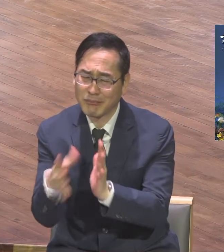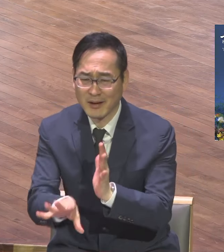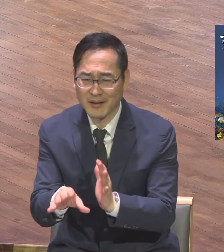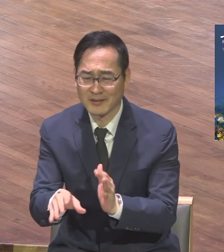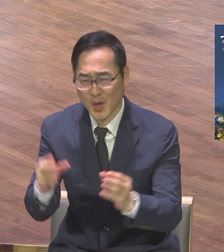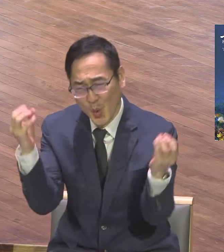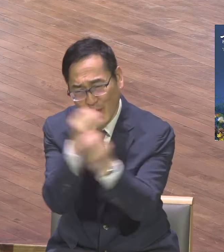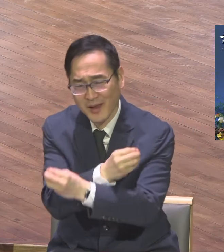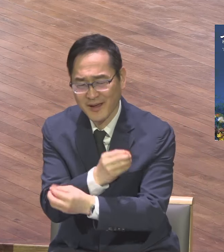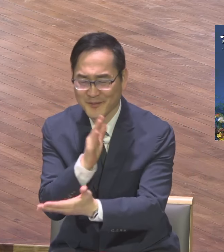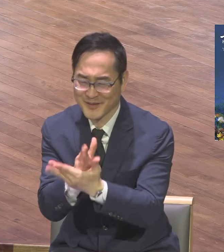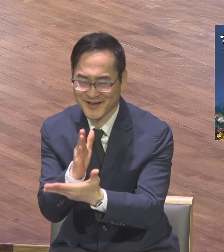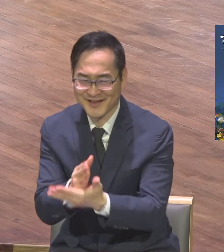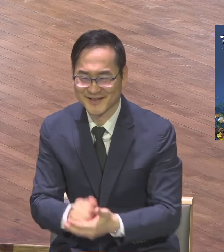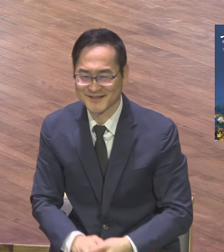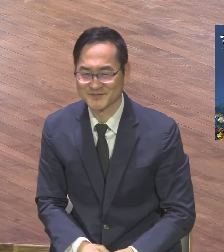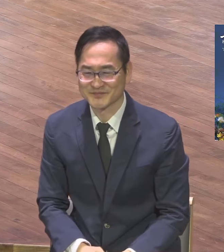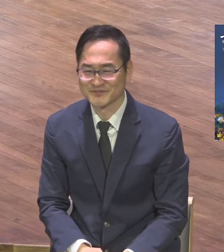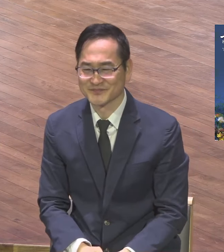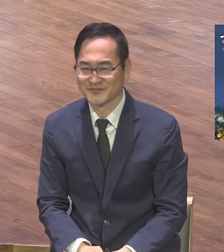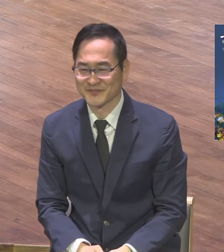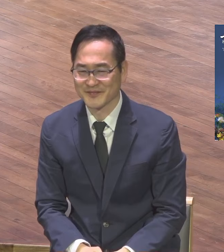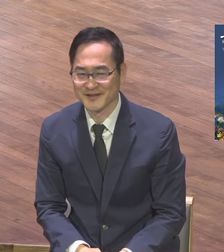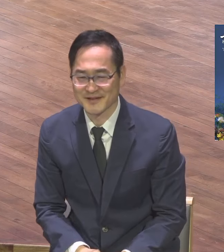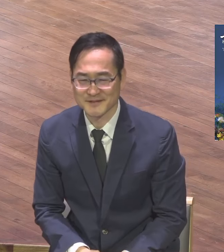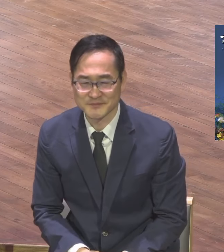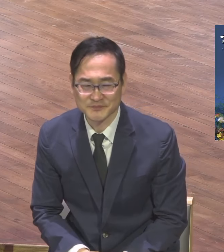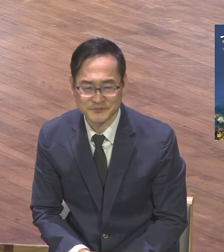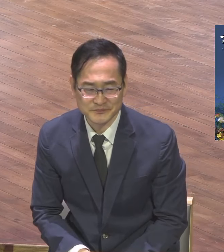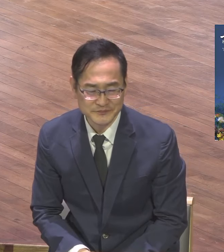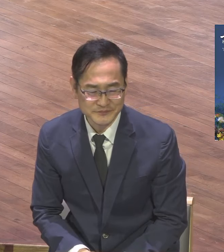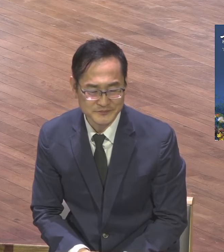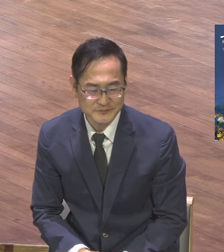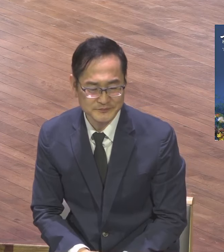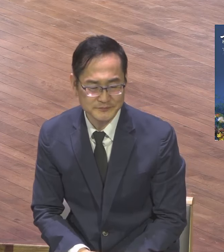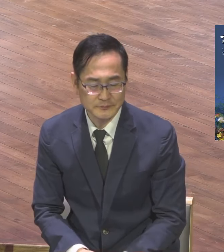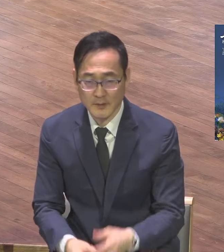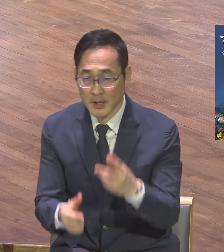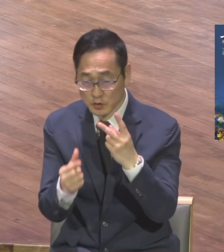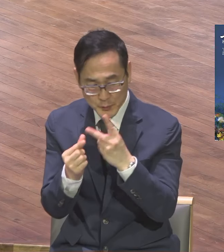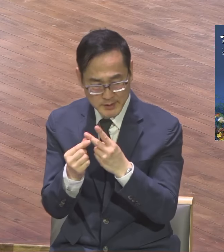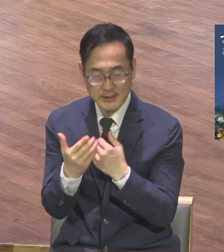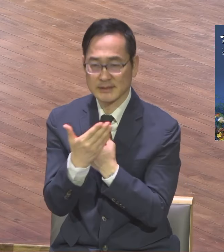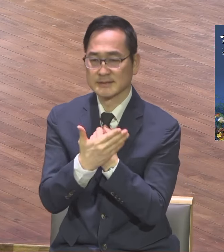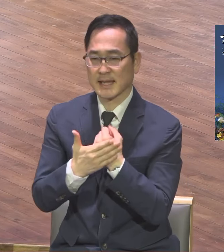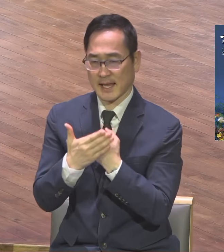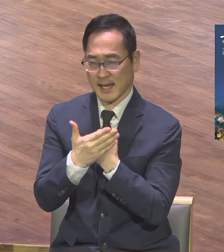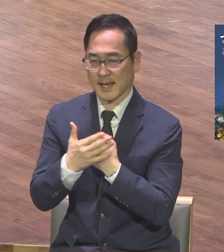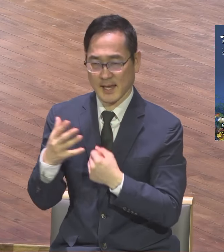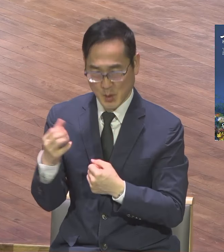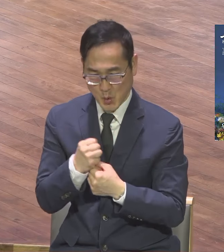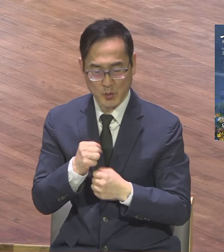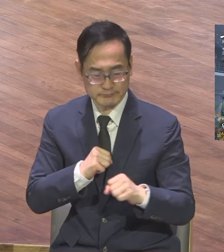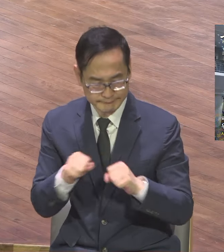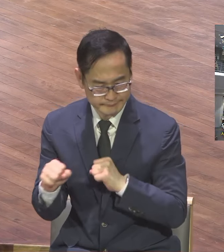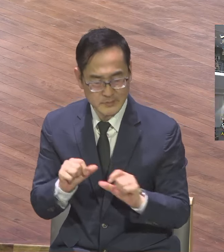행복한 신앙생활 누리시기를 주님으로 축복합니다. 두 번째로 은혜로 행하는 삶이에요. 3절